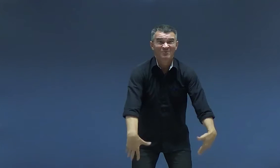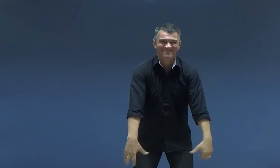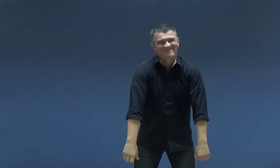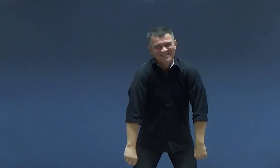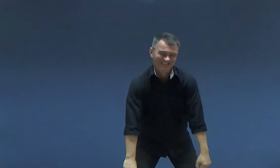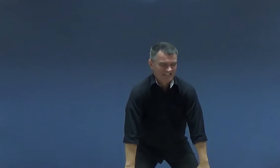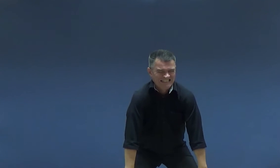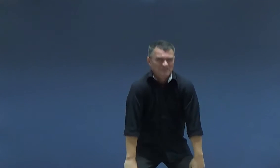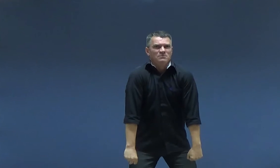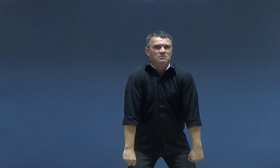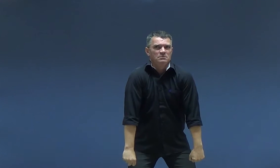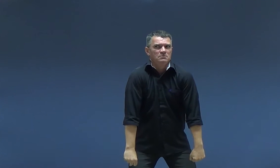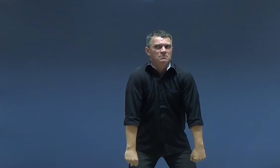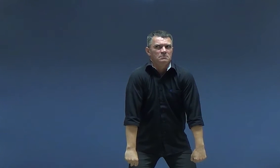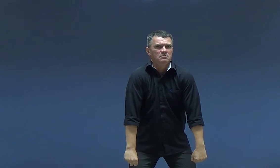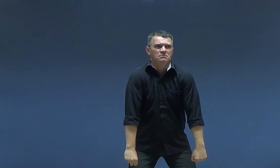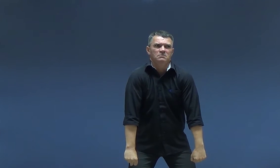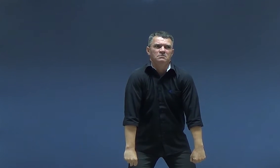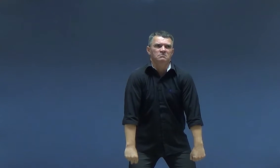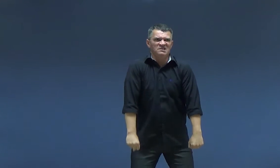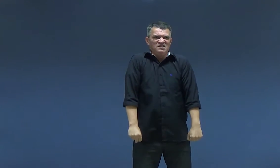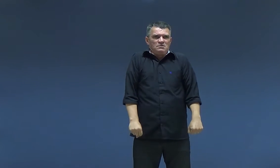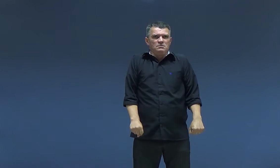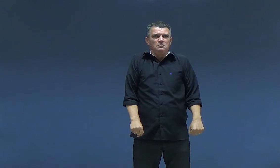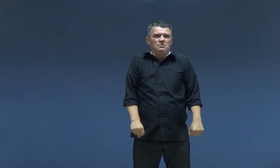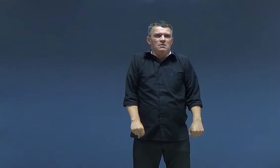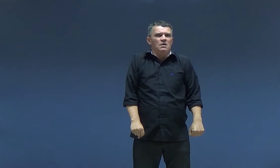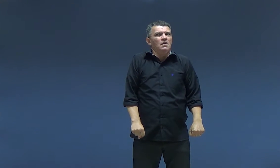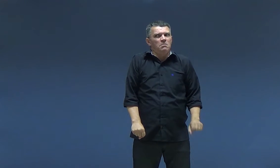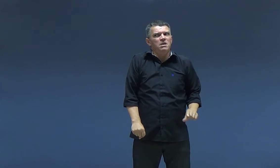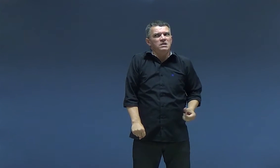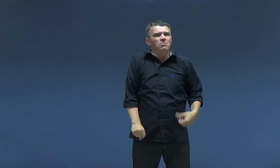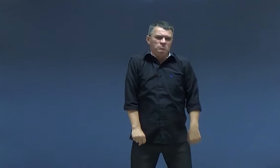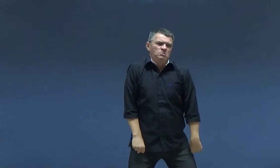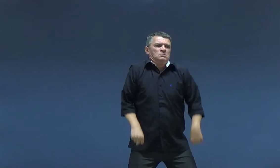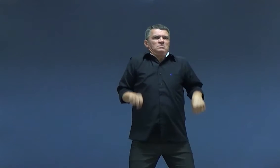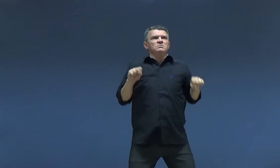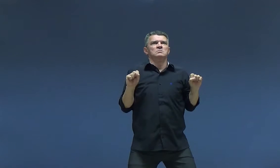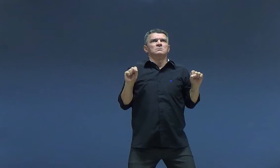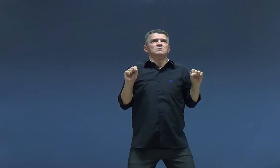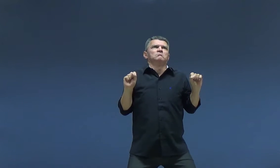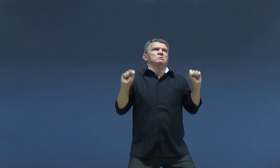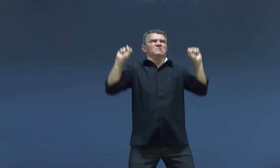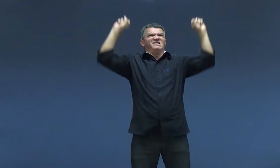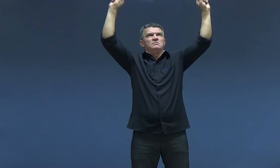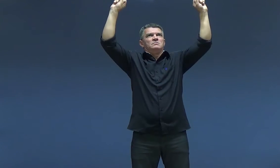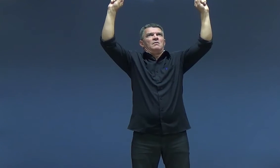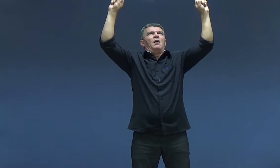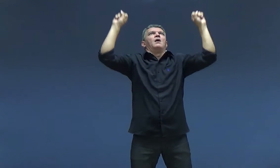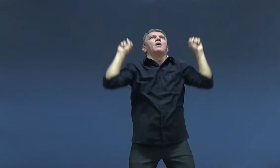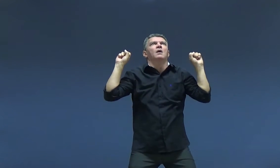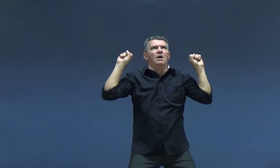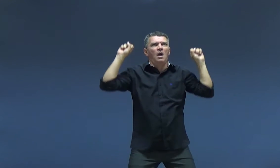pôr 20. Vou lá pegar. Opa! Ai, é pesado. É, mas eu consigo.